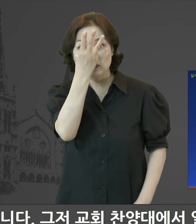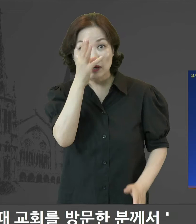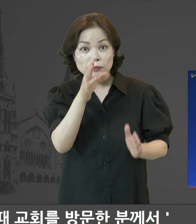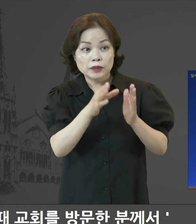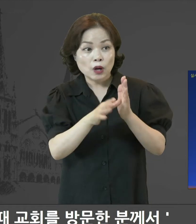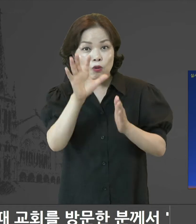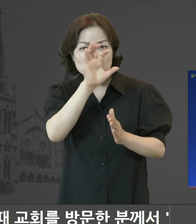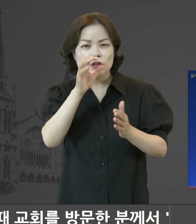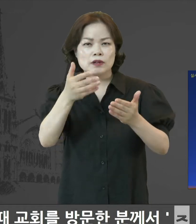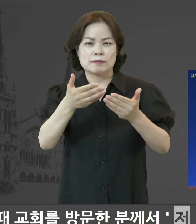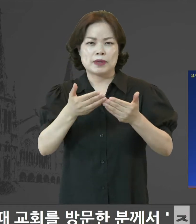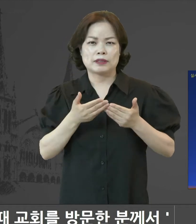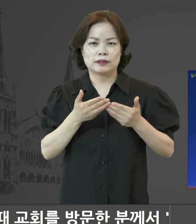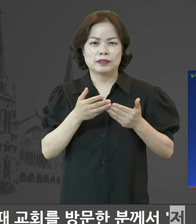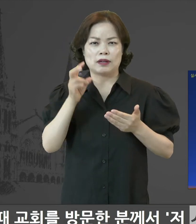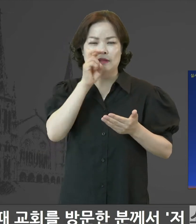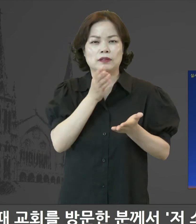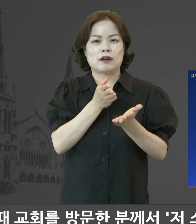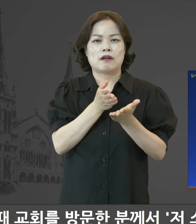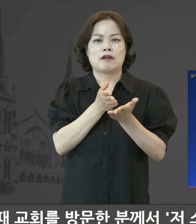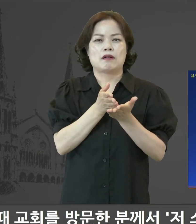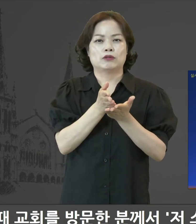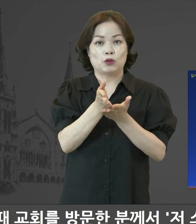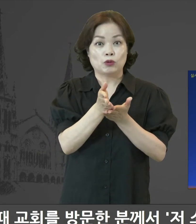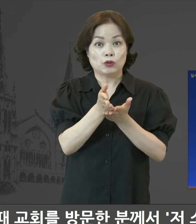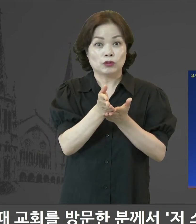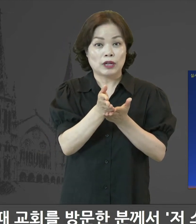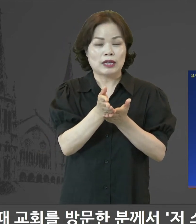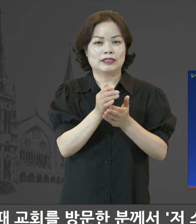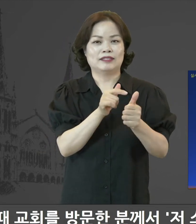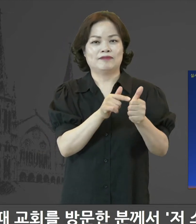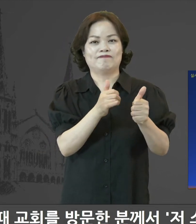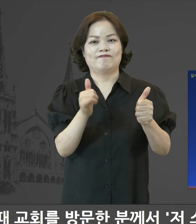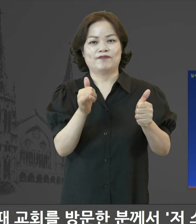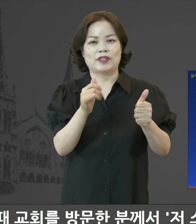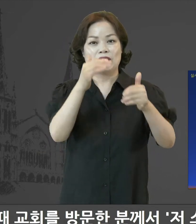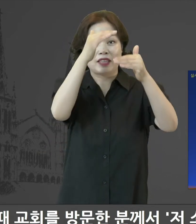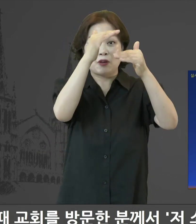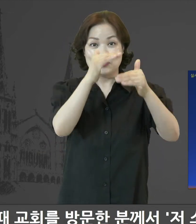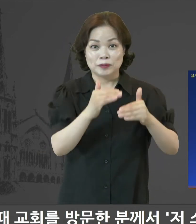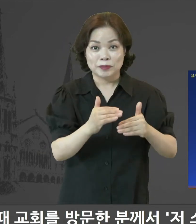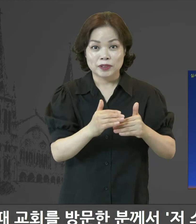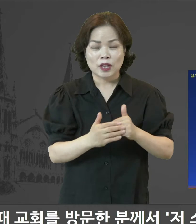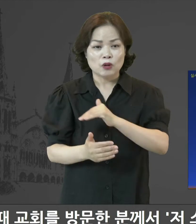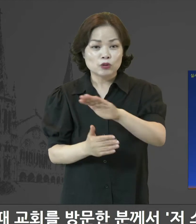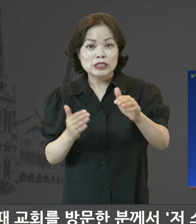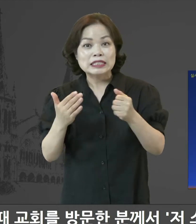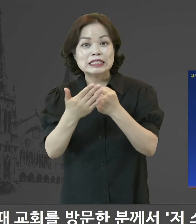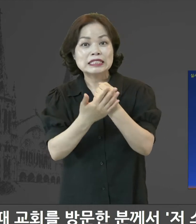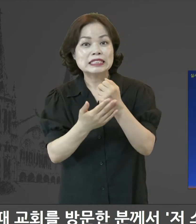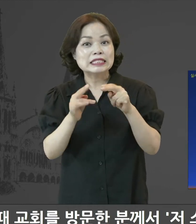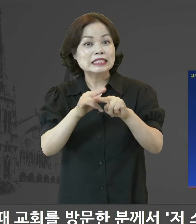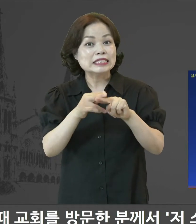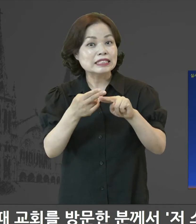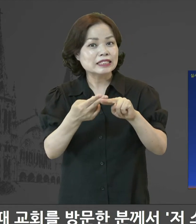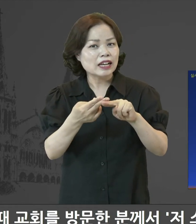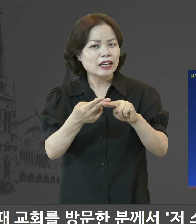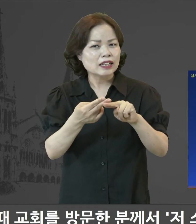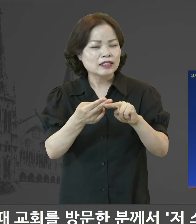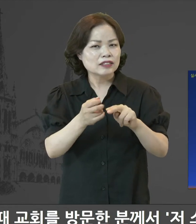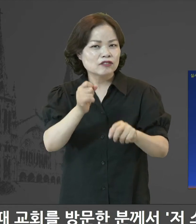훈련을 받아서 성악을 하게 됐다, 이런 이야기입니다. 우리는 은사하면 이렇게